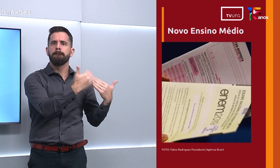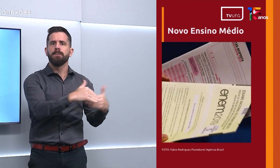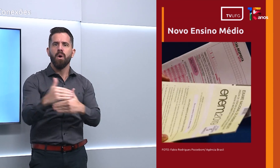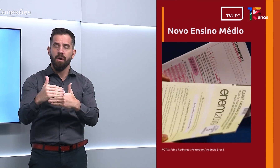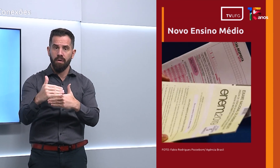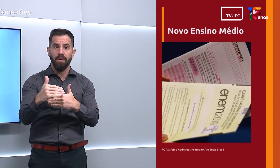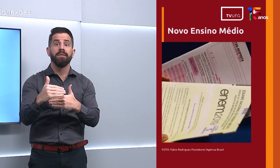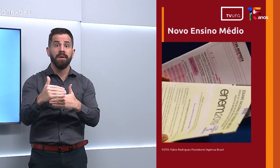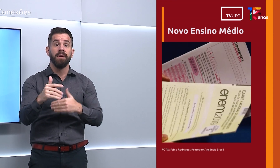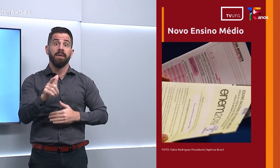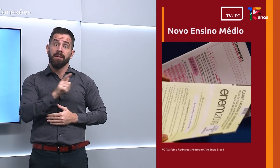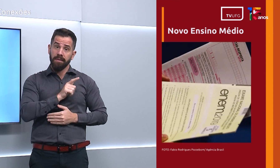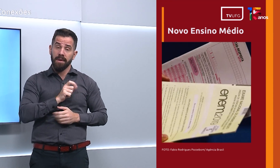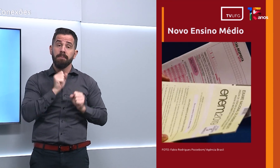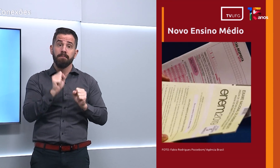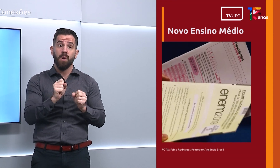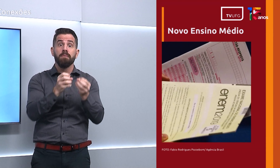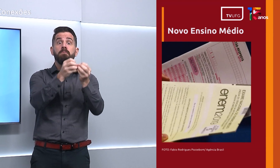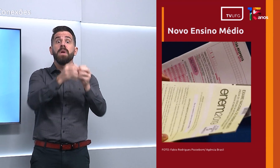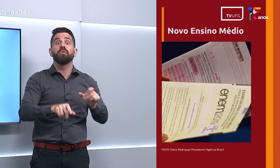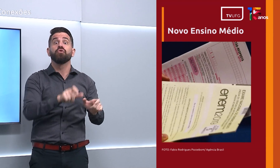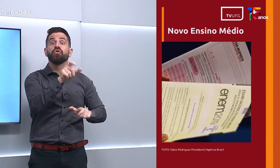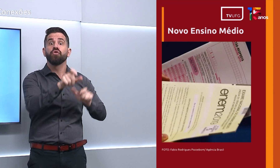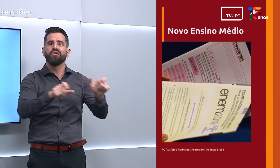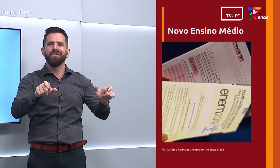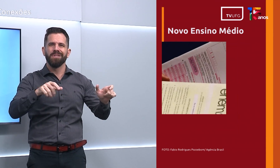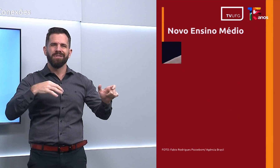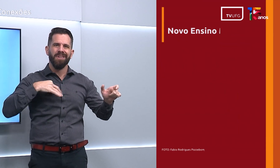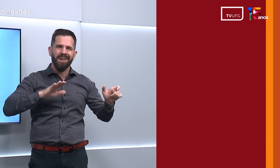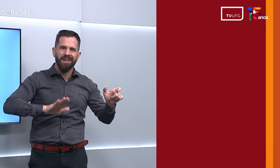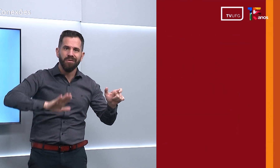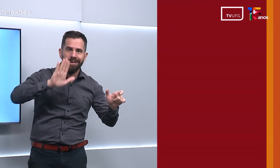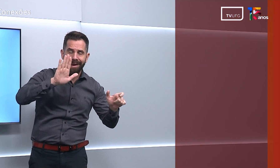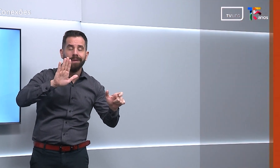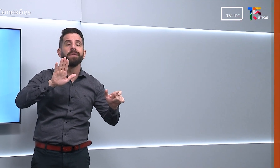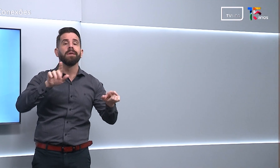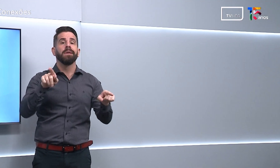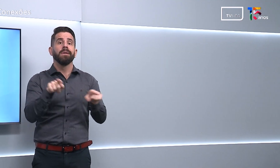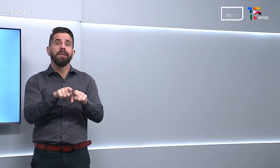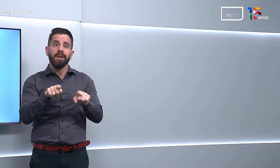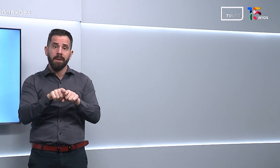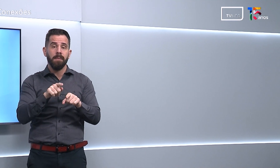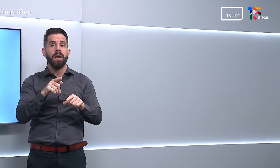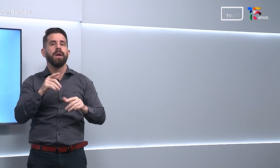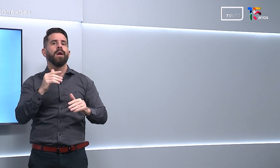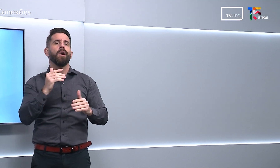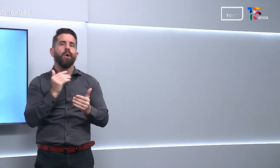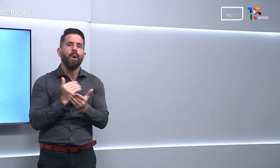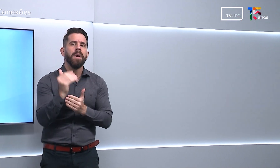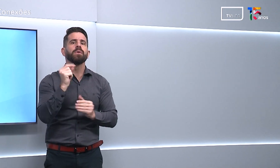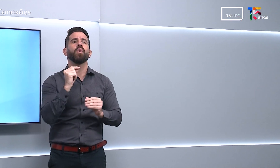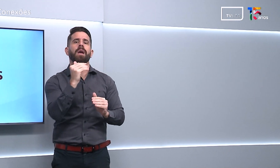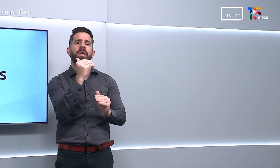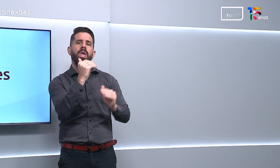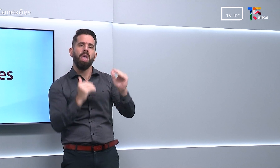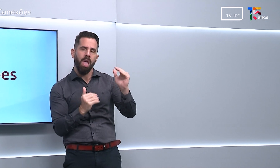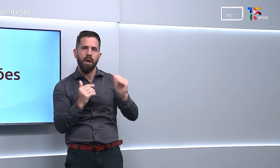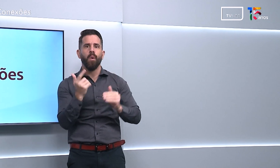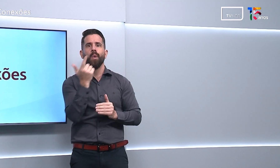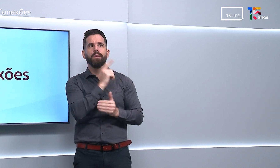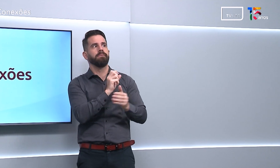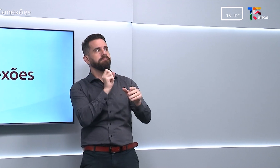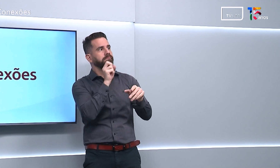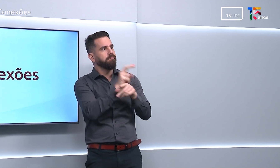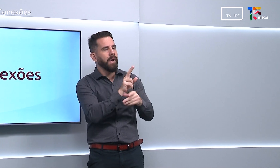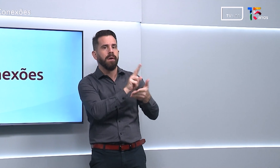de isonomia na participação desse processo seletivo e também aprofundar as desigualdades de acesso ao ensino